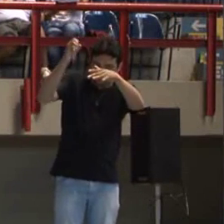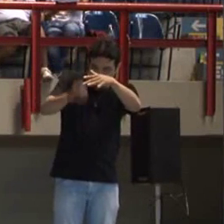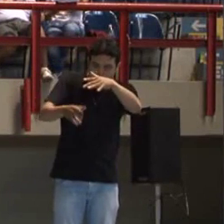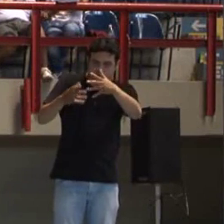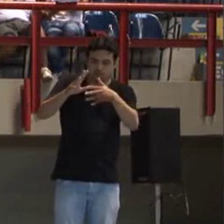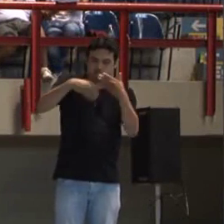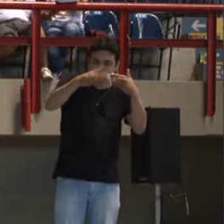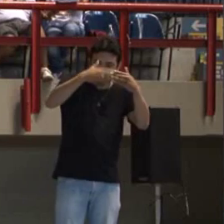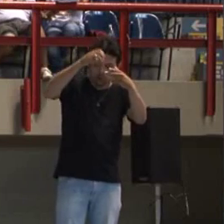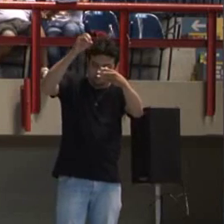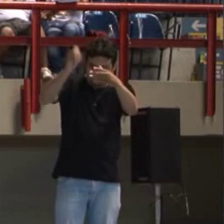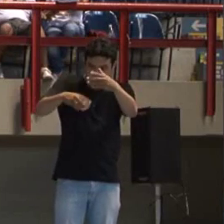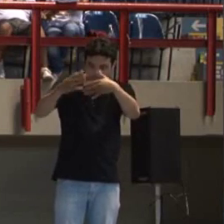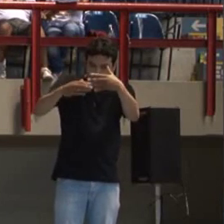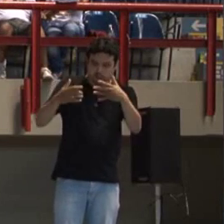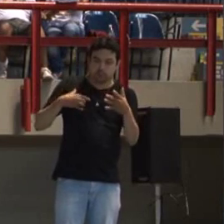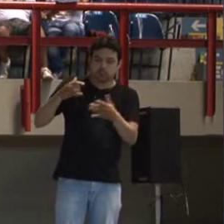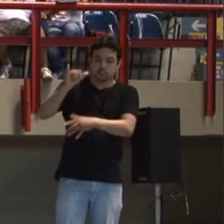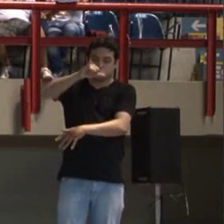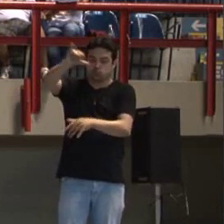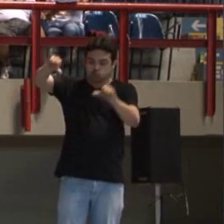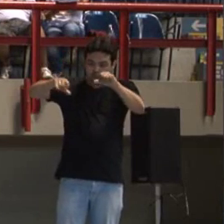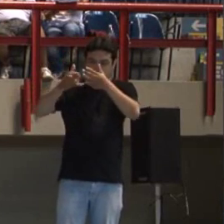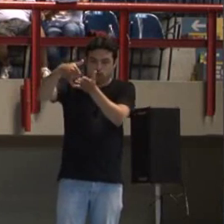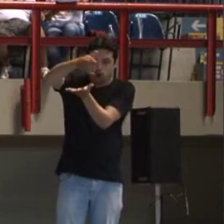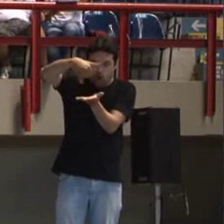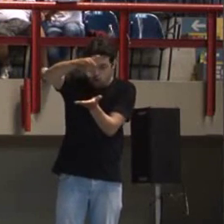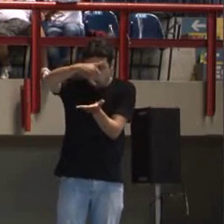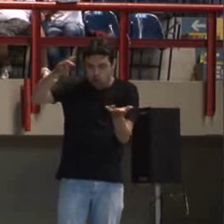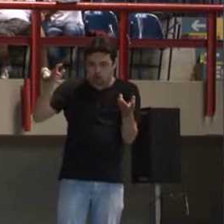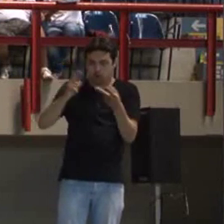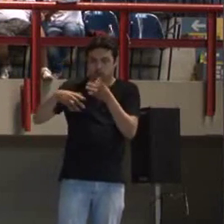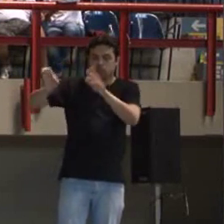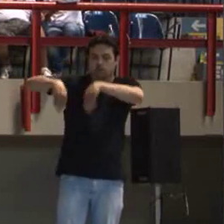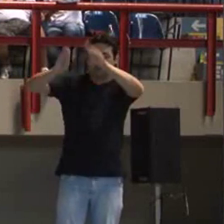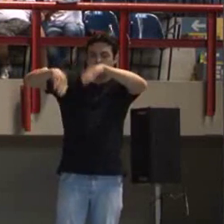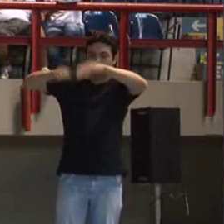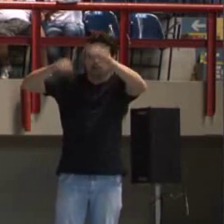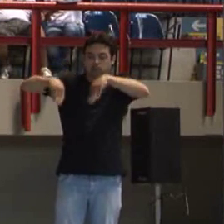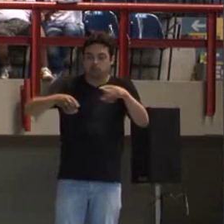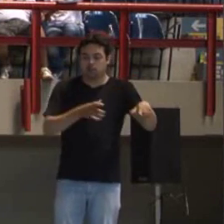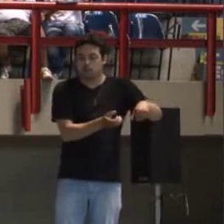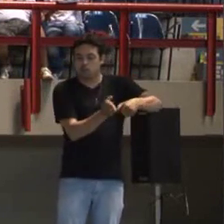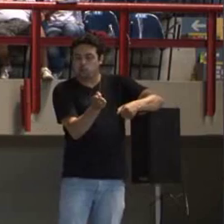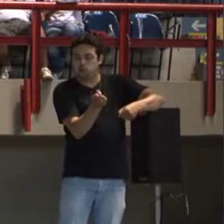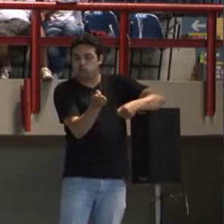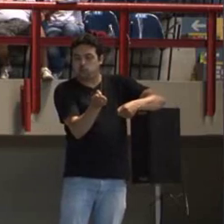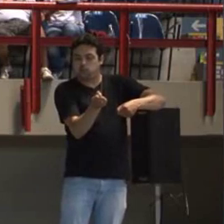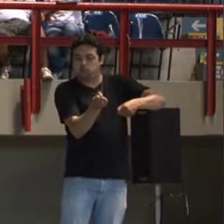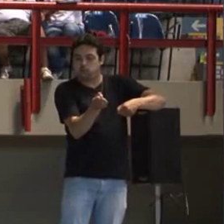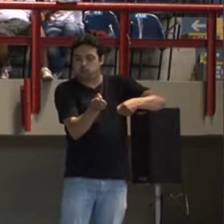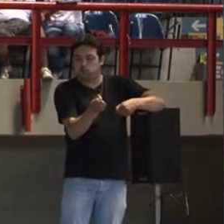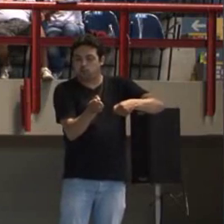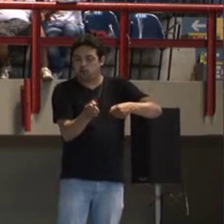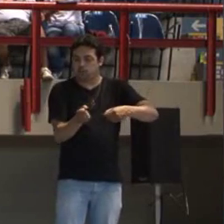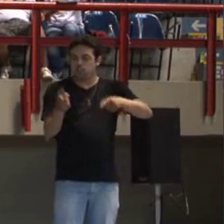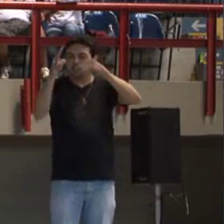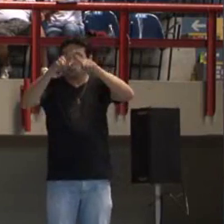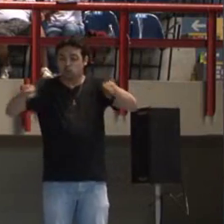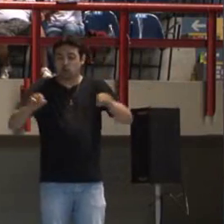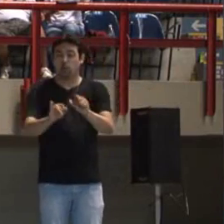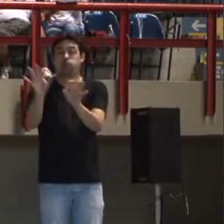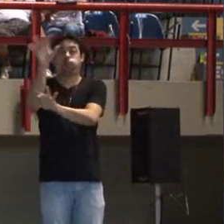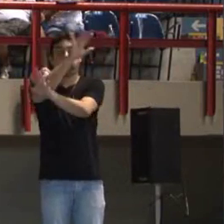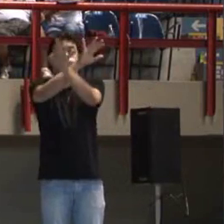churrasco. Aí joga desodorante, joga óleo, abana, liga secador. Tá certo? O churrasco fica cheio